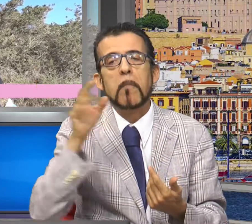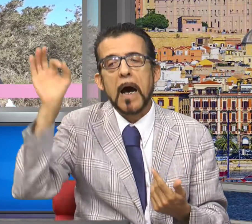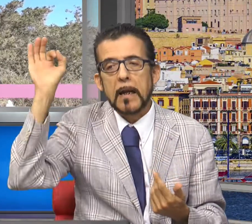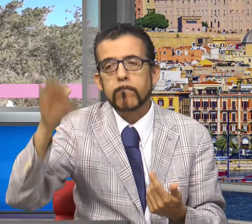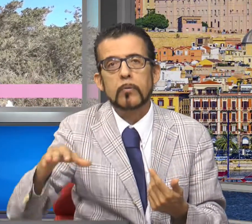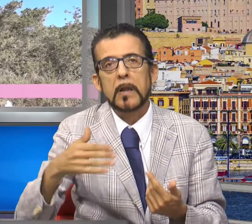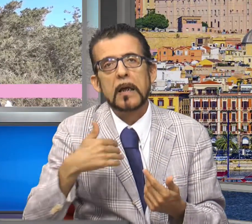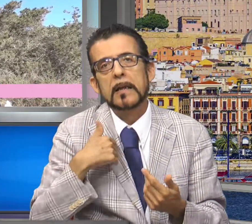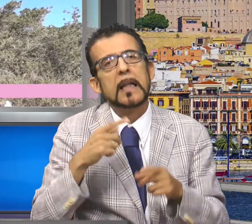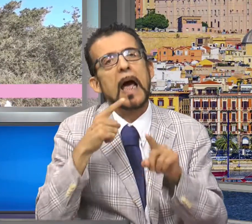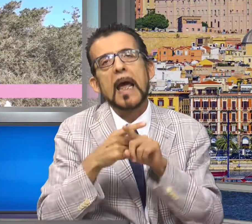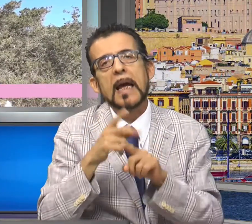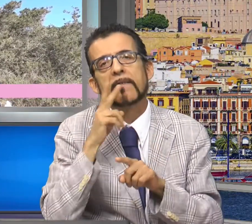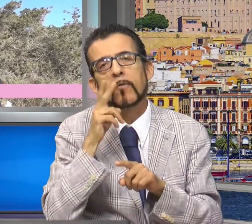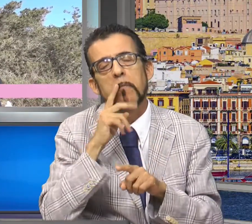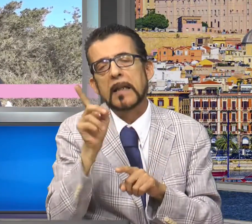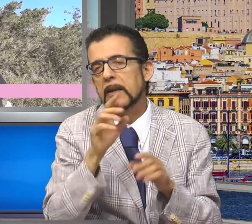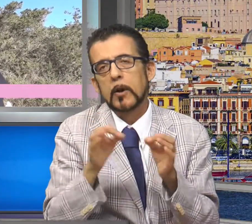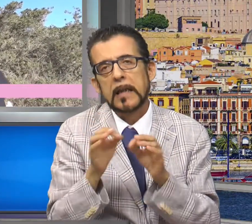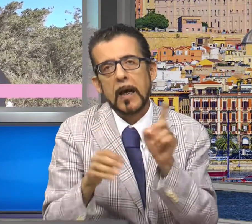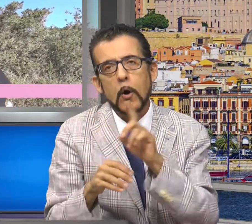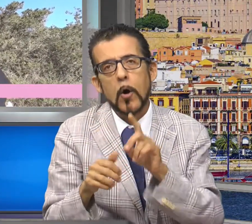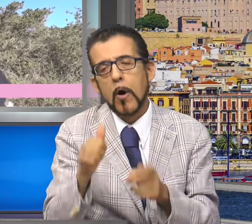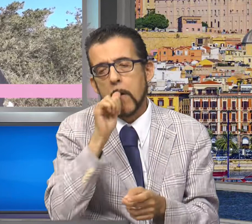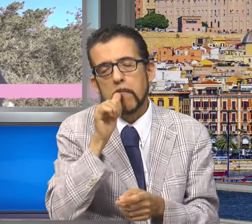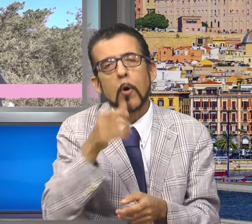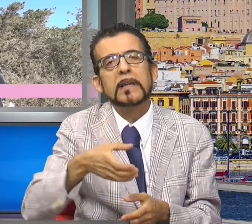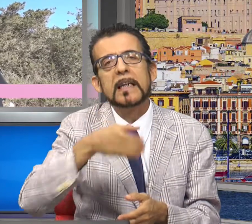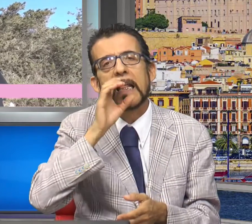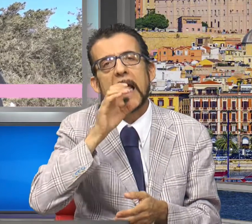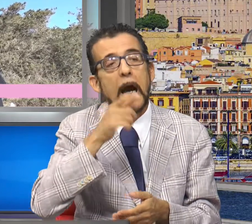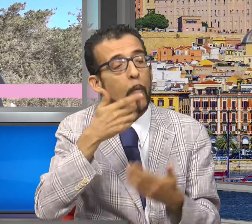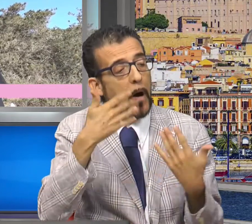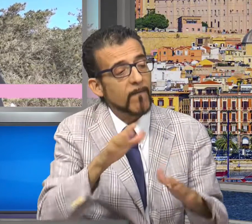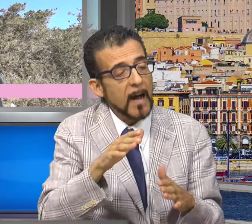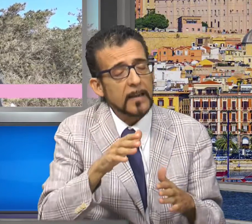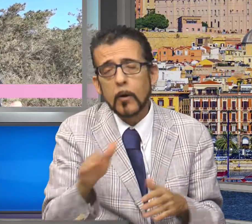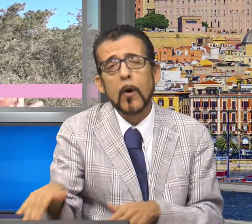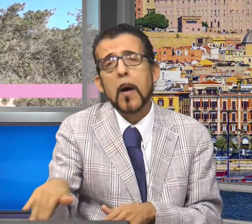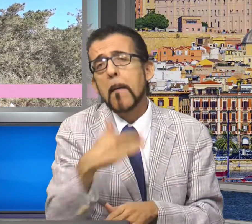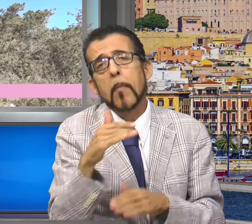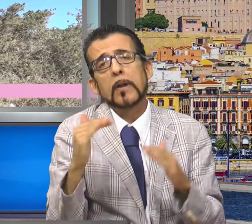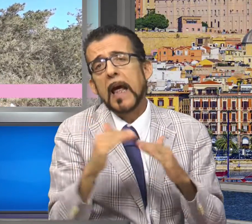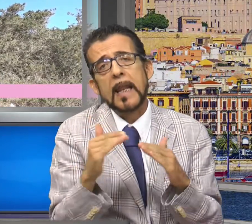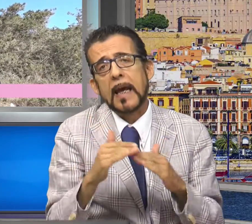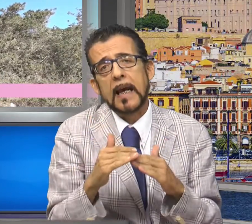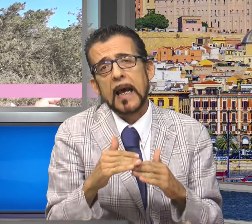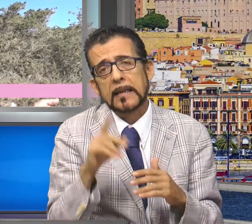bene. La bottiglia d'acqua l'hai bevuta, te la porti a casa, male non fa, perché comunque è un bene naturale di tutti